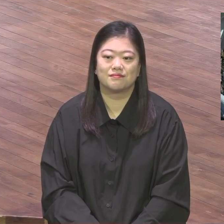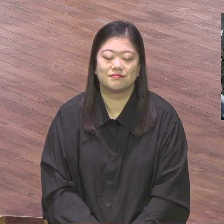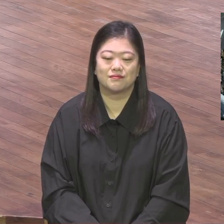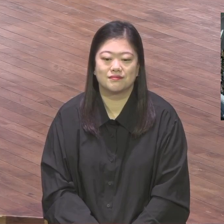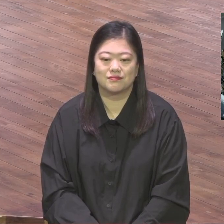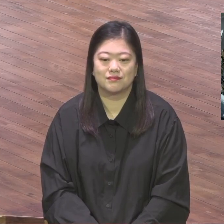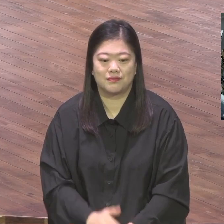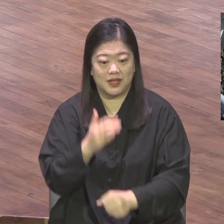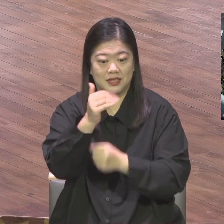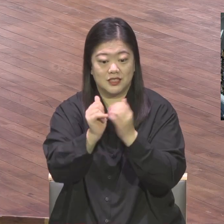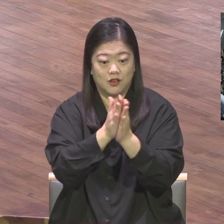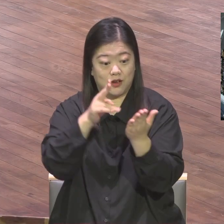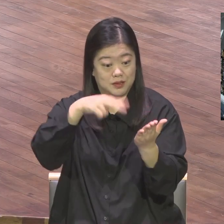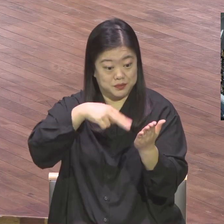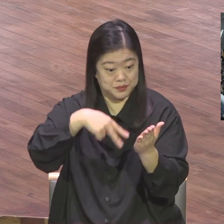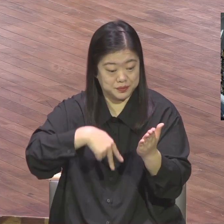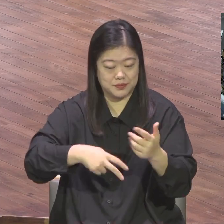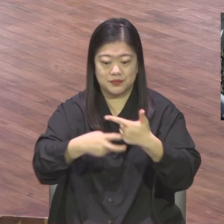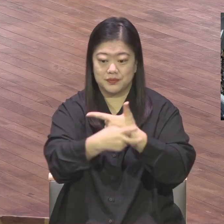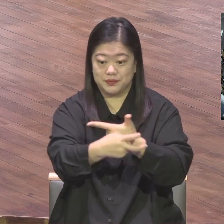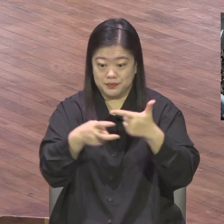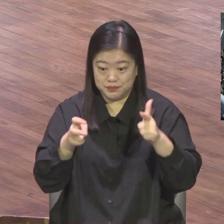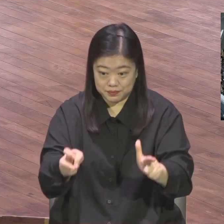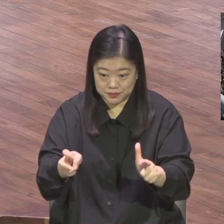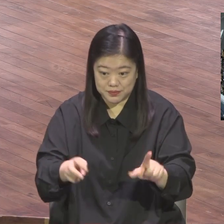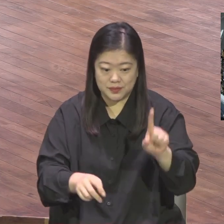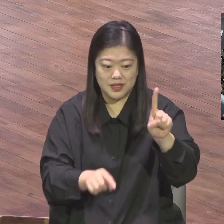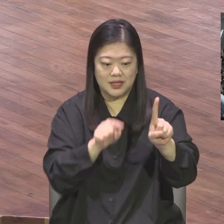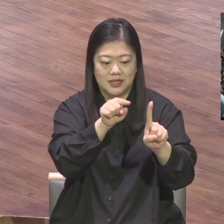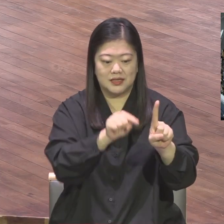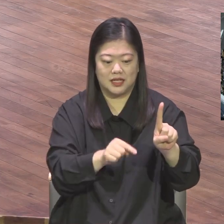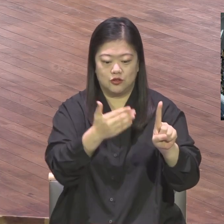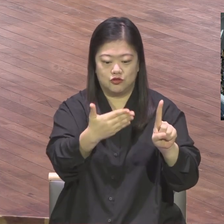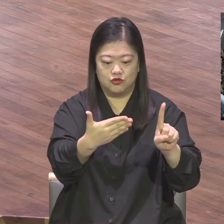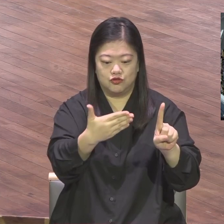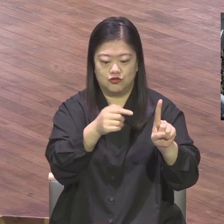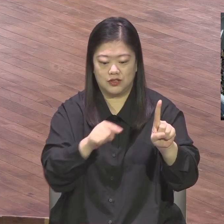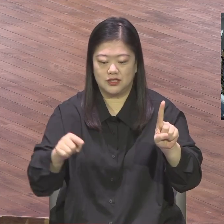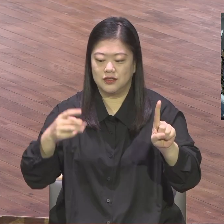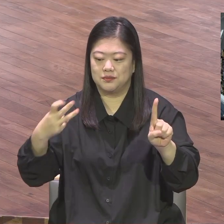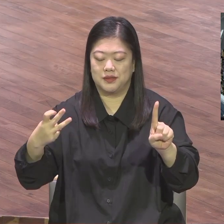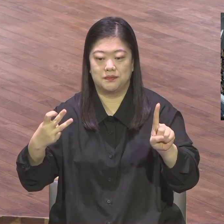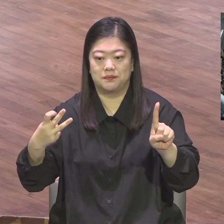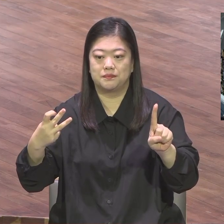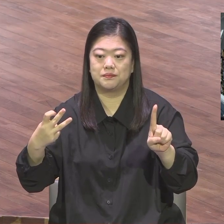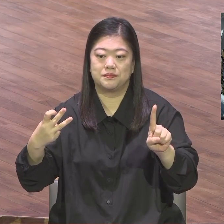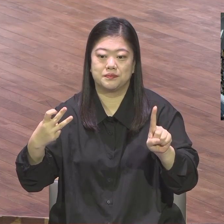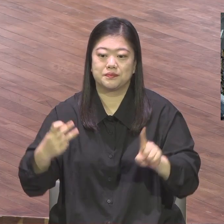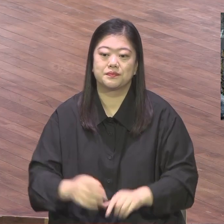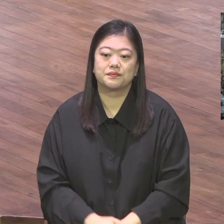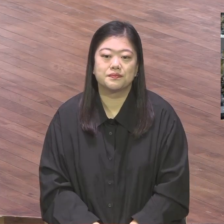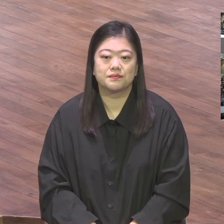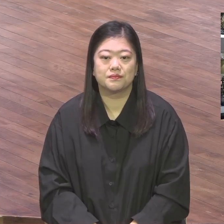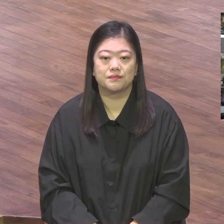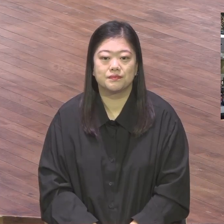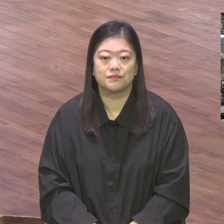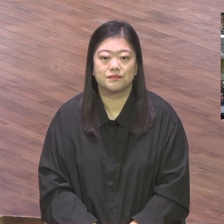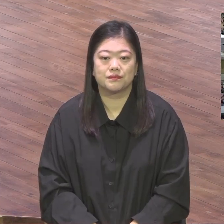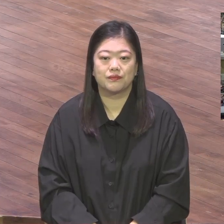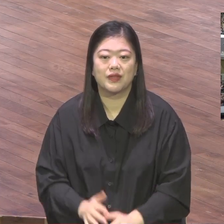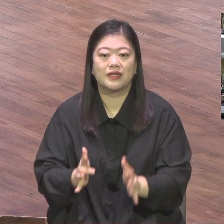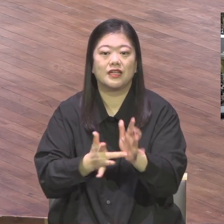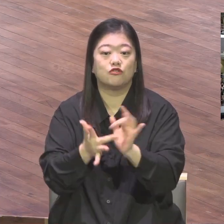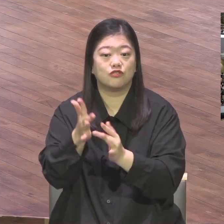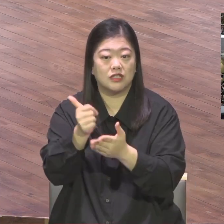오늘 은혜 받고 성취될 하나님의 말씀은 마가복음 1장 9절에서 13절까지의 말씀입니다. 그때